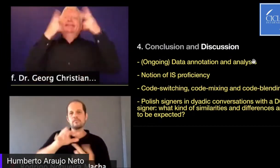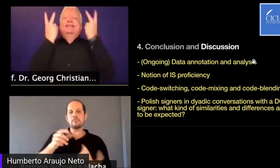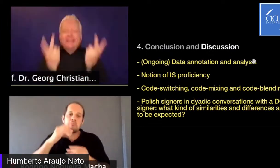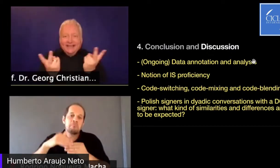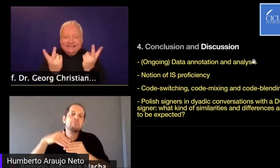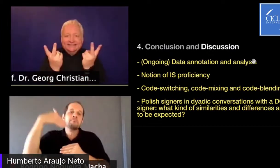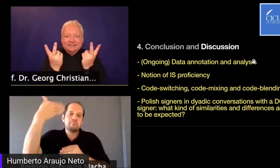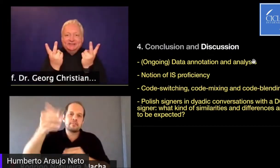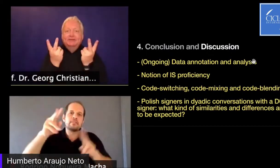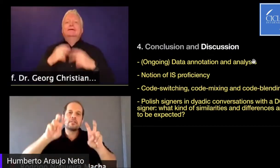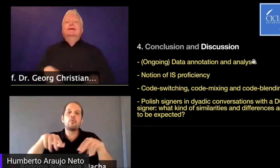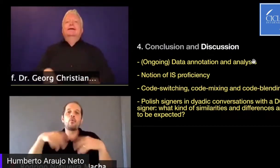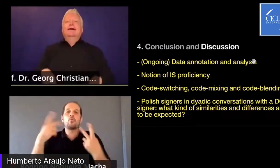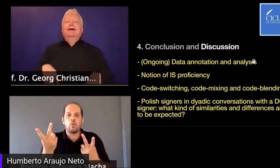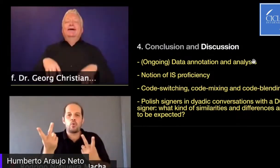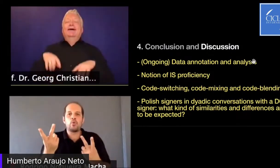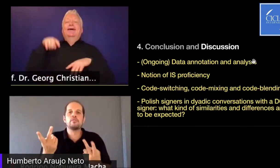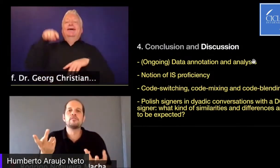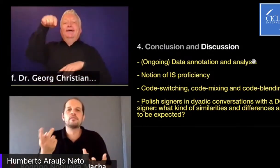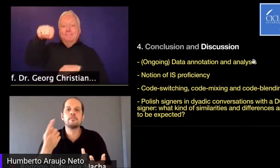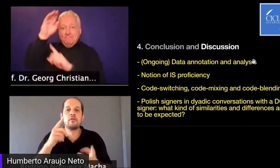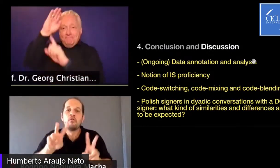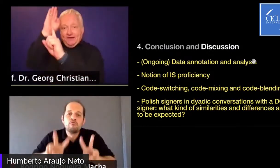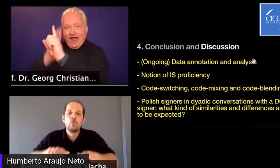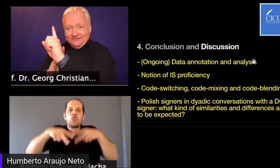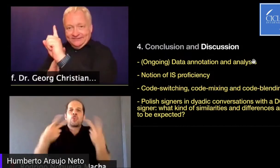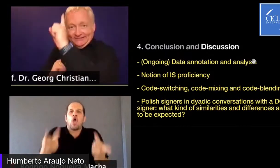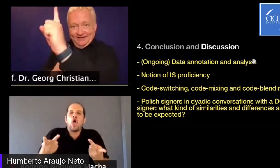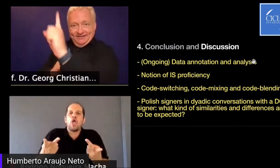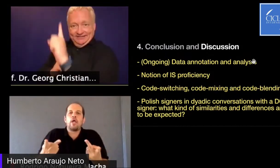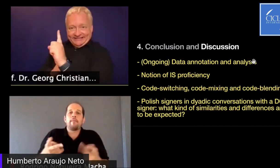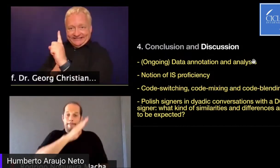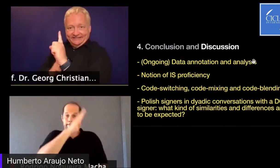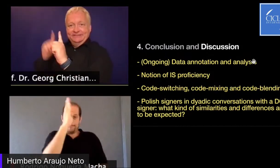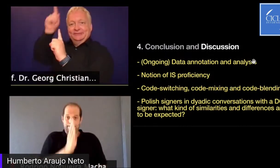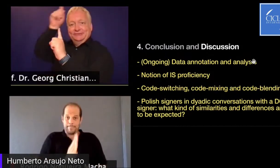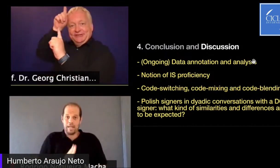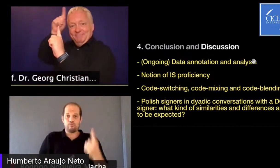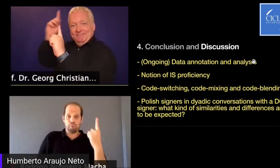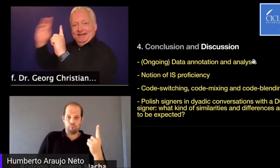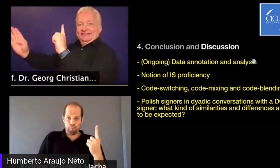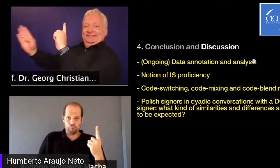possa influenciar a produção da língua de sinais internacional, enfim.